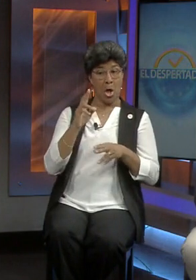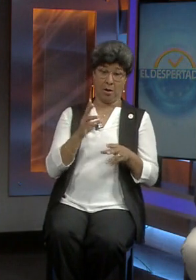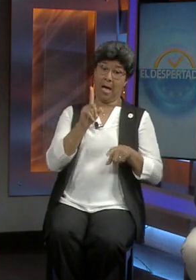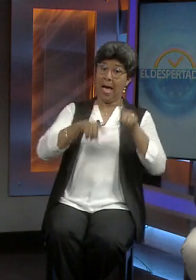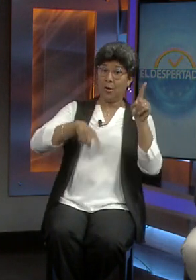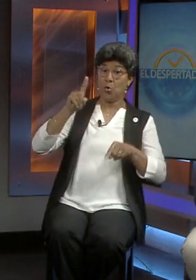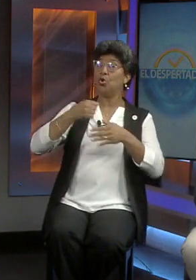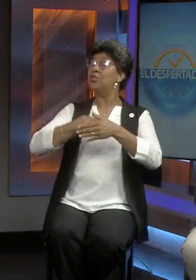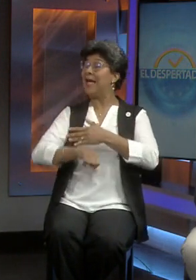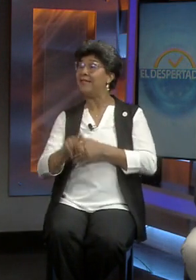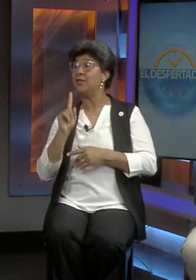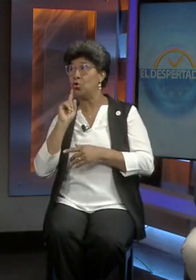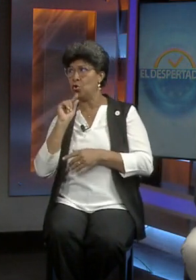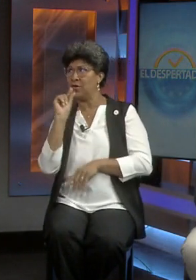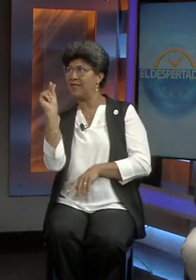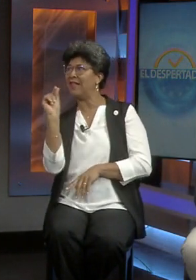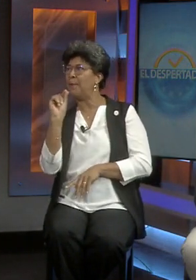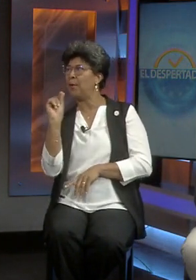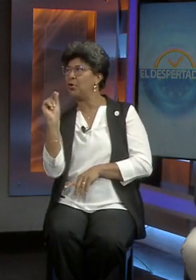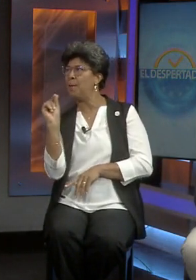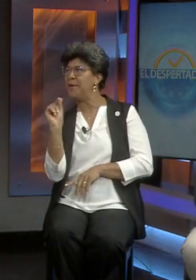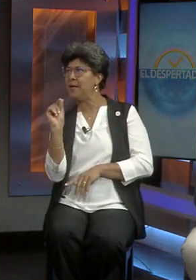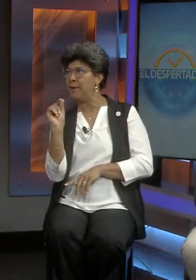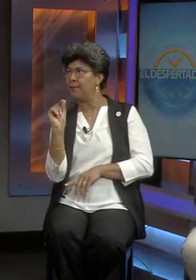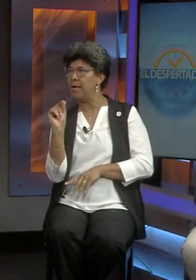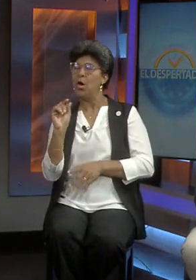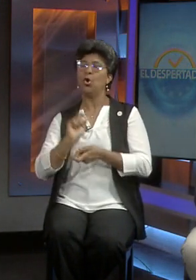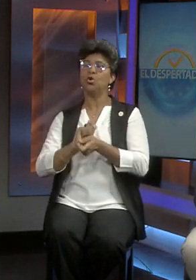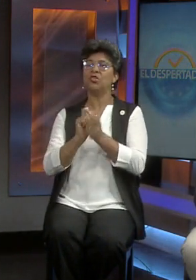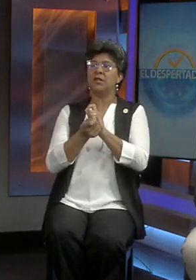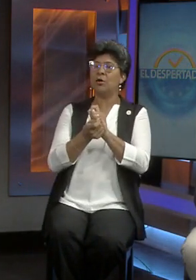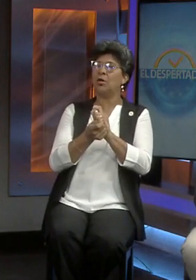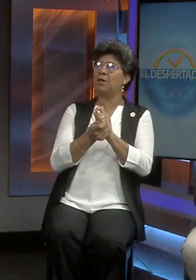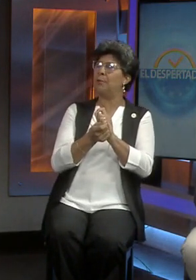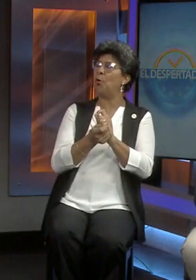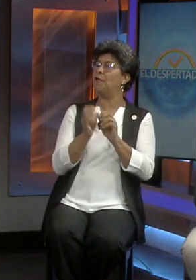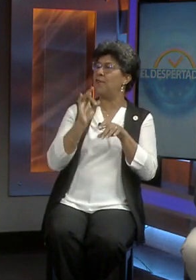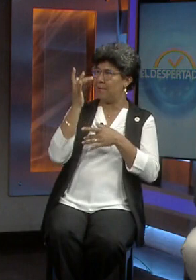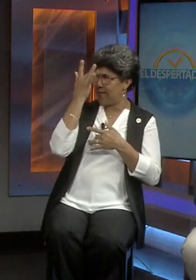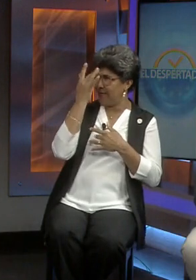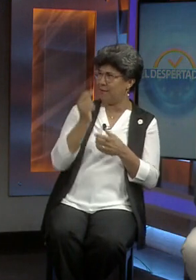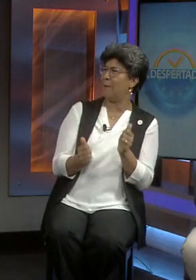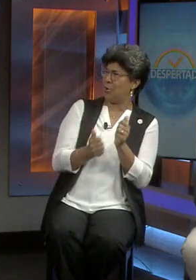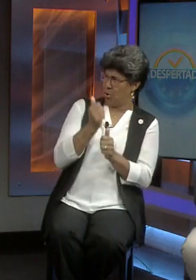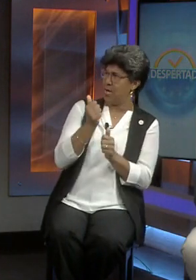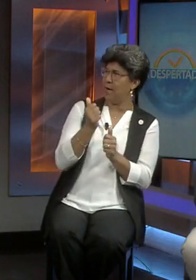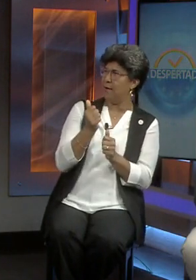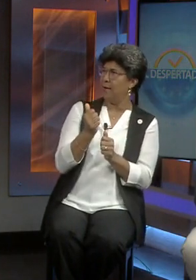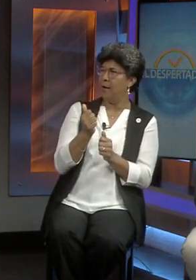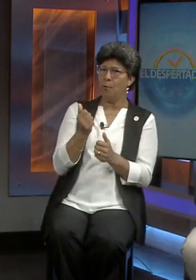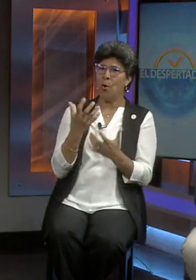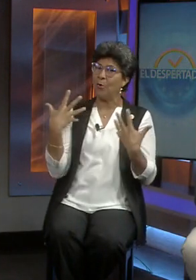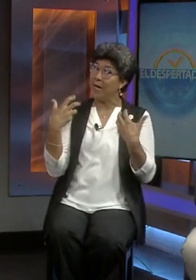Algunos nacen sordos, esa es la población mínima. Otros, por enfermedades, la mayoría, por algún